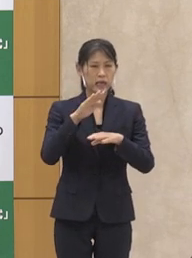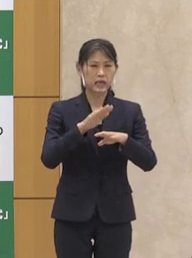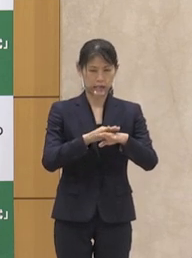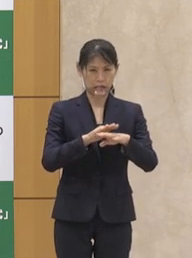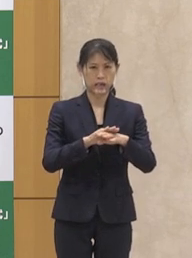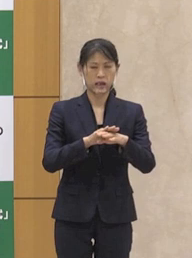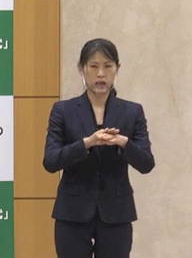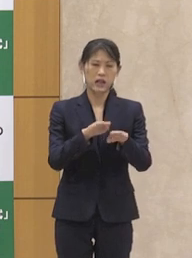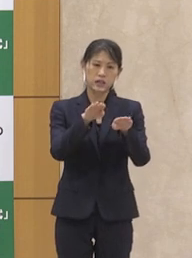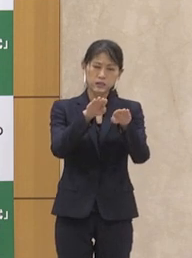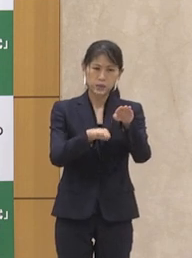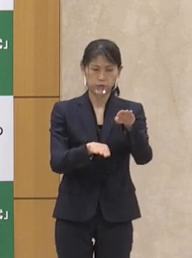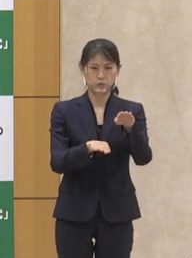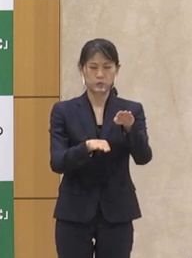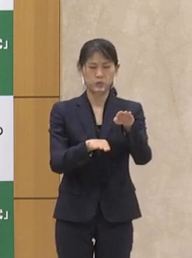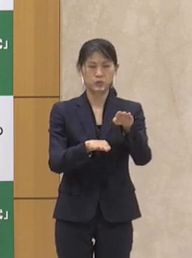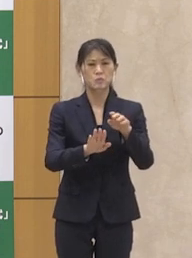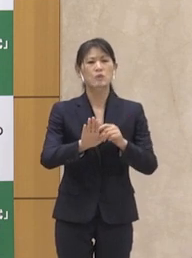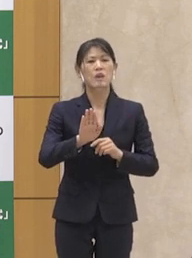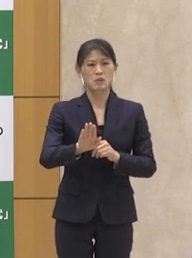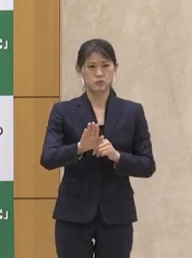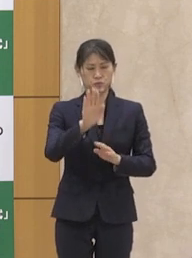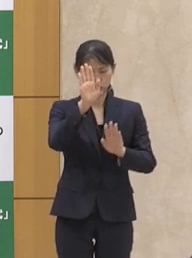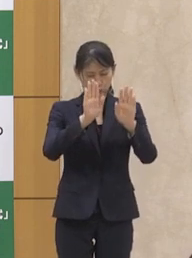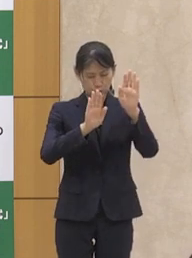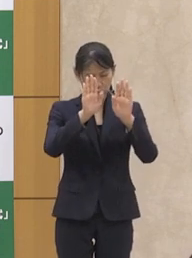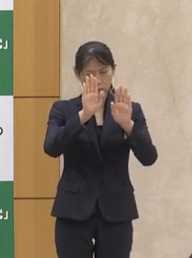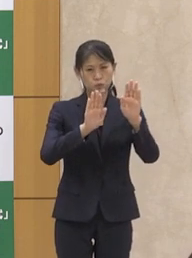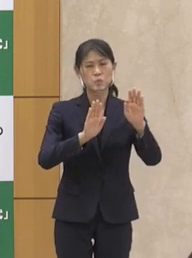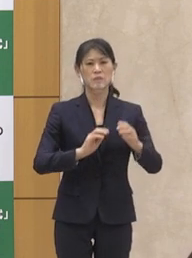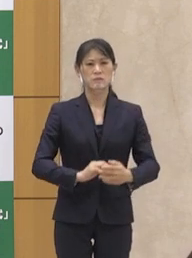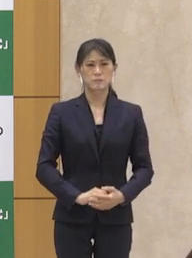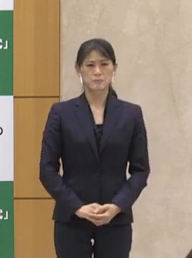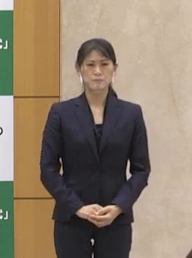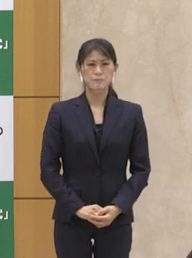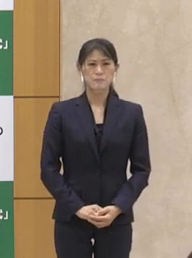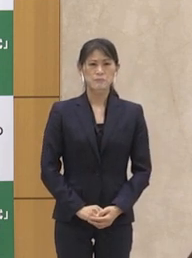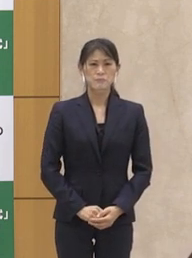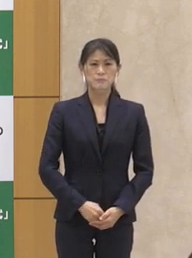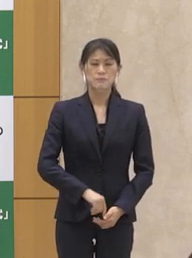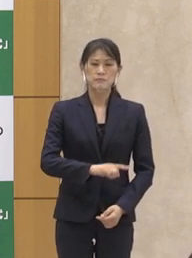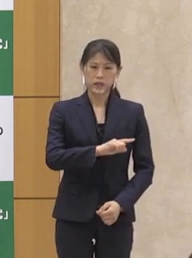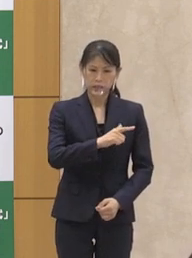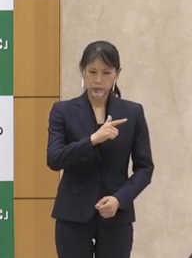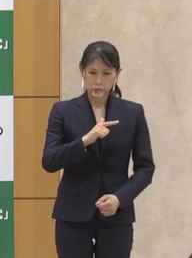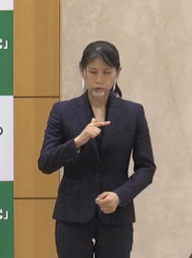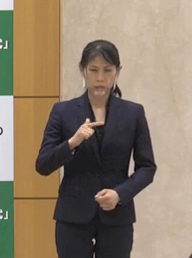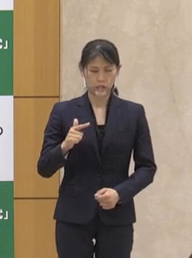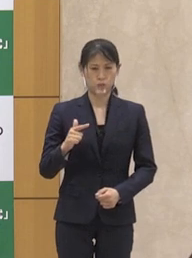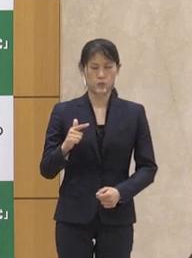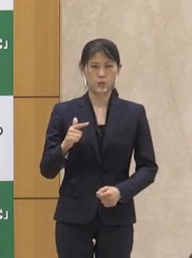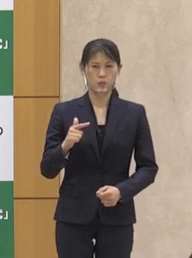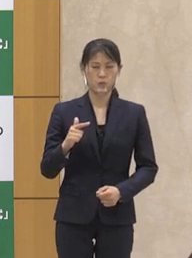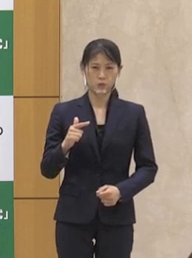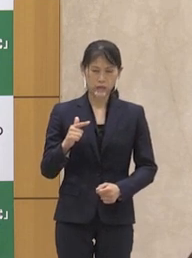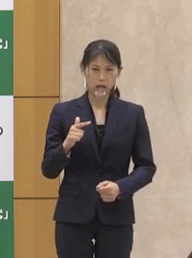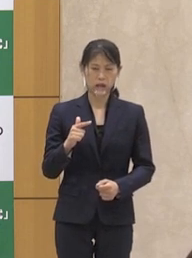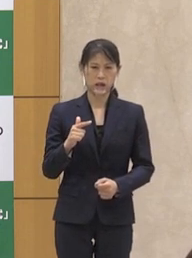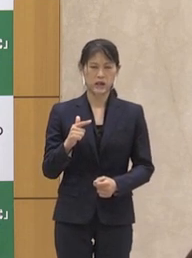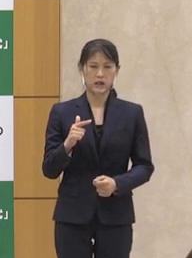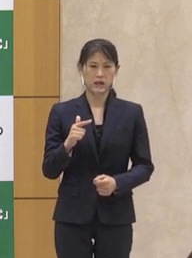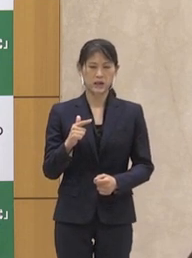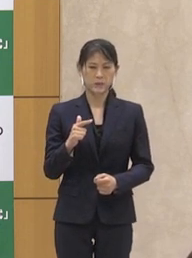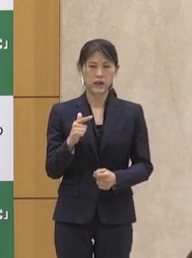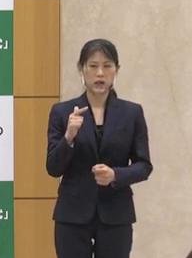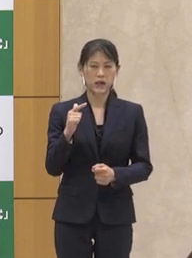生している、まあ、この点についてはいろいろな方がおっしゃってますし、あまりにもひどい